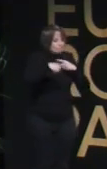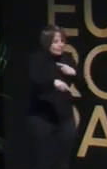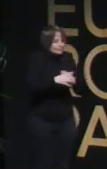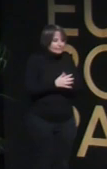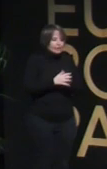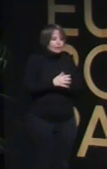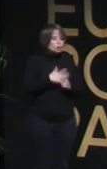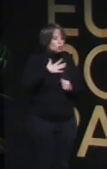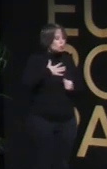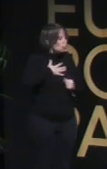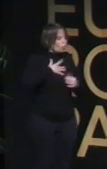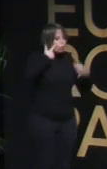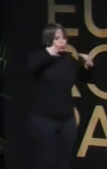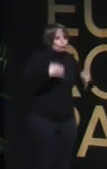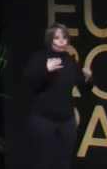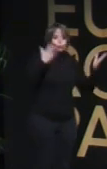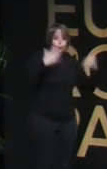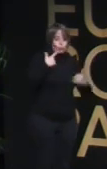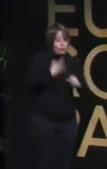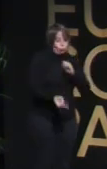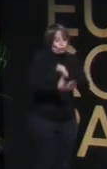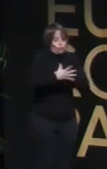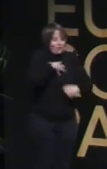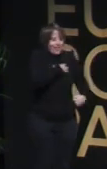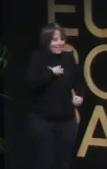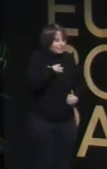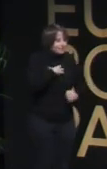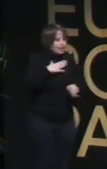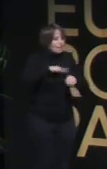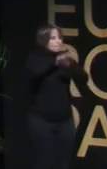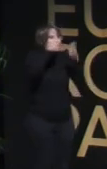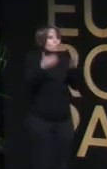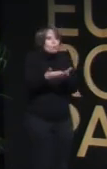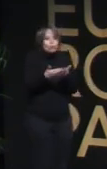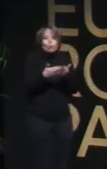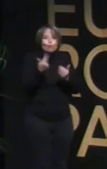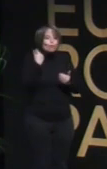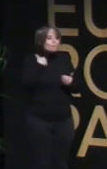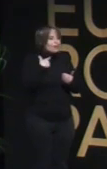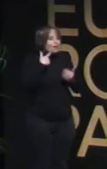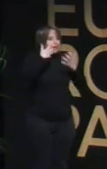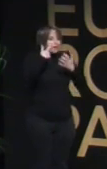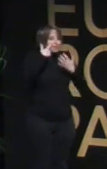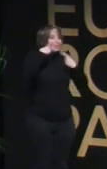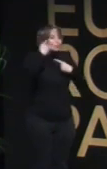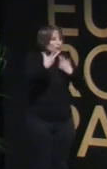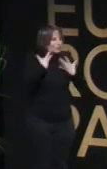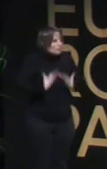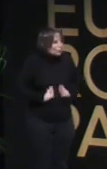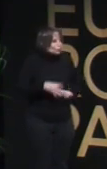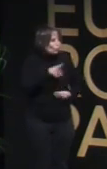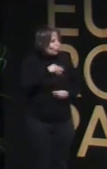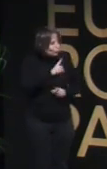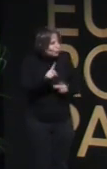seguro, que es donde generalmente aparece la ansiedad. Mi mundo ya no es benévolo, que generalmente es donde aparece más la depresión. Mi mundo